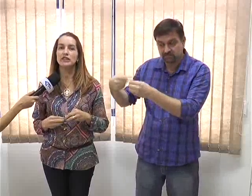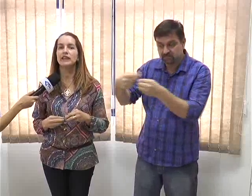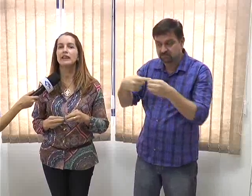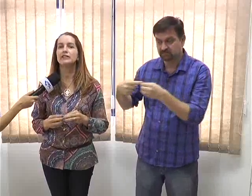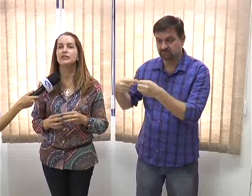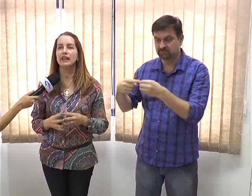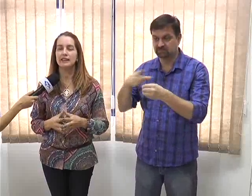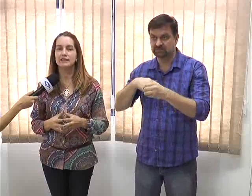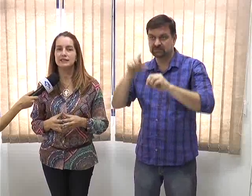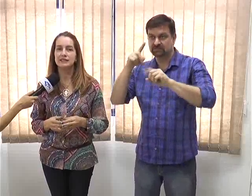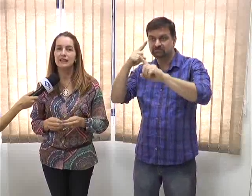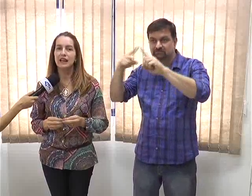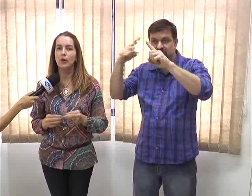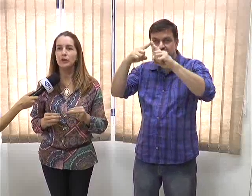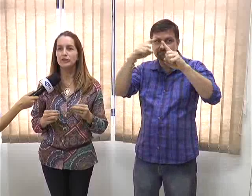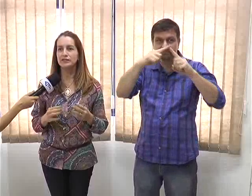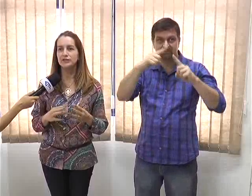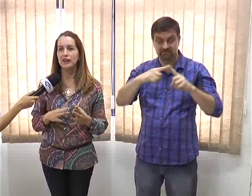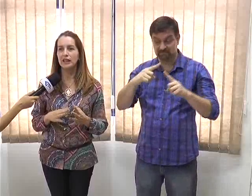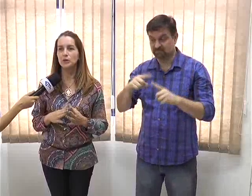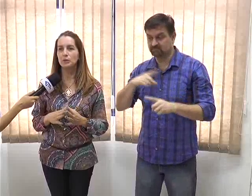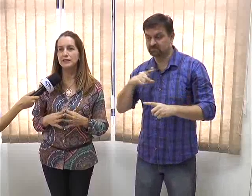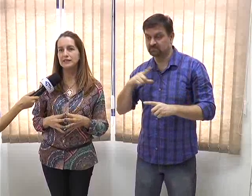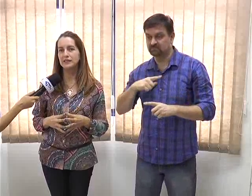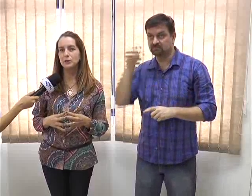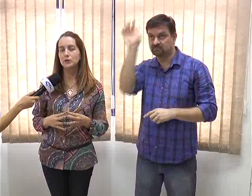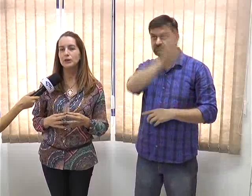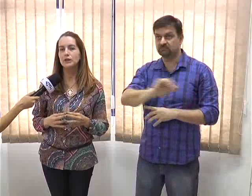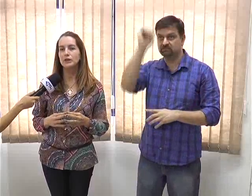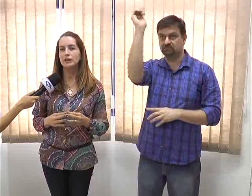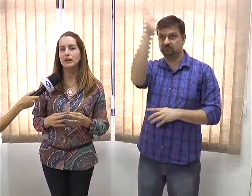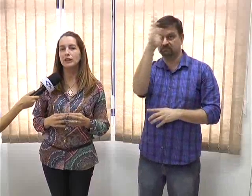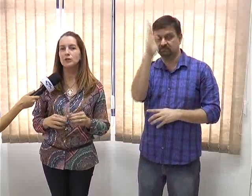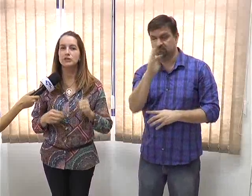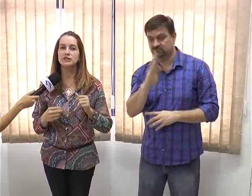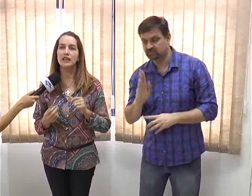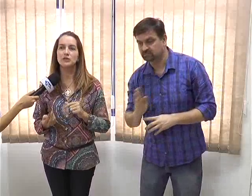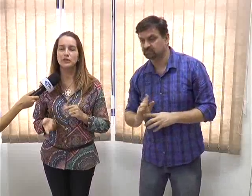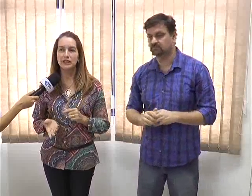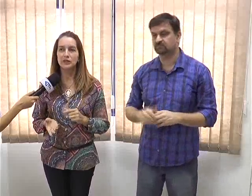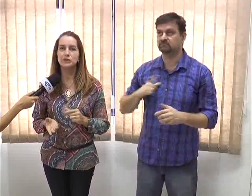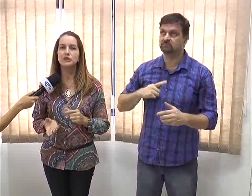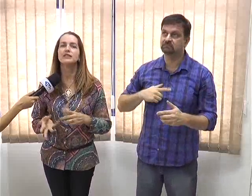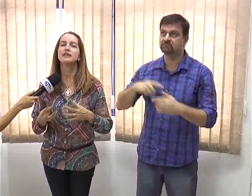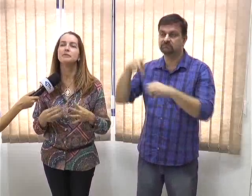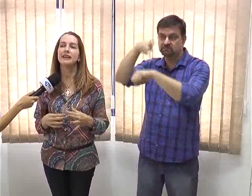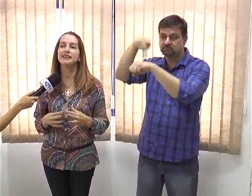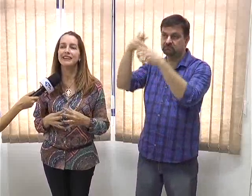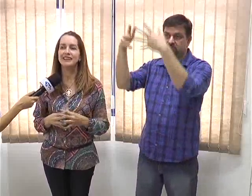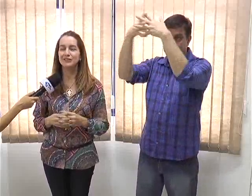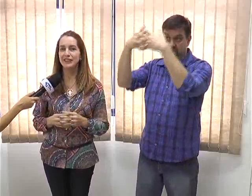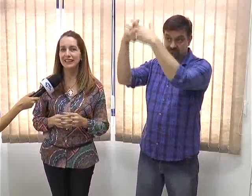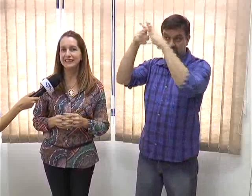já tem a diferença. O que você fala no Brasil e nos Estados Unidos também tem a diferença.